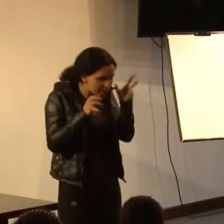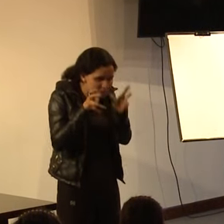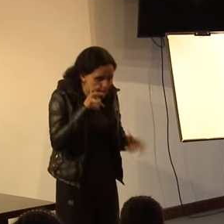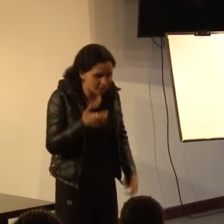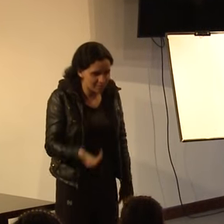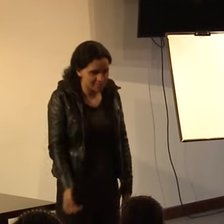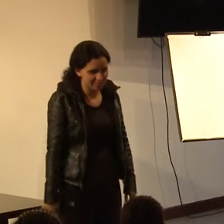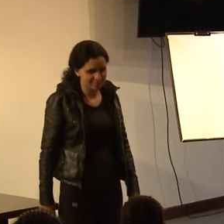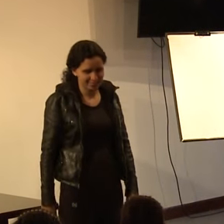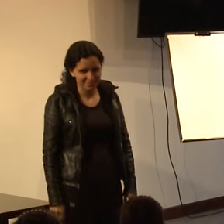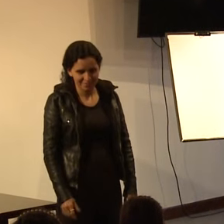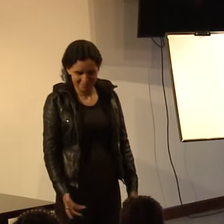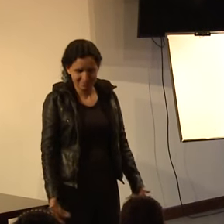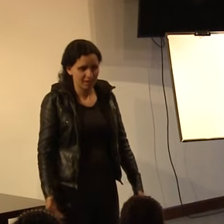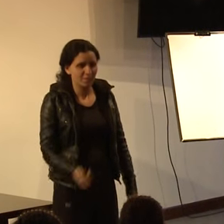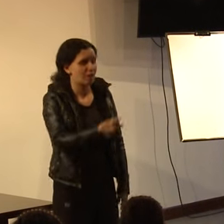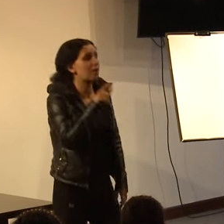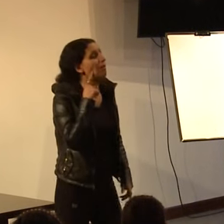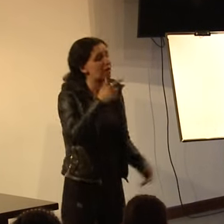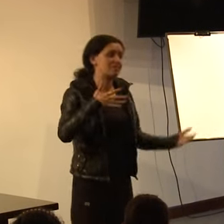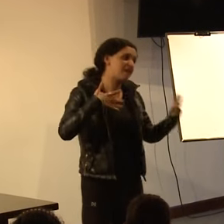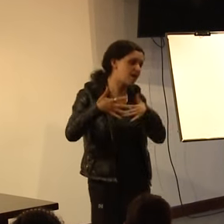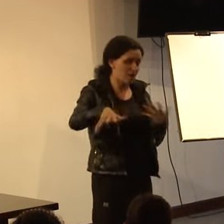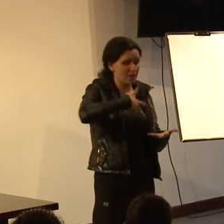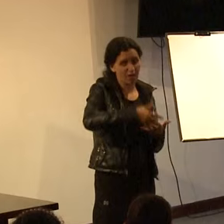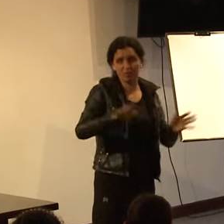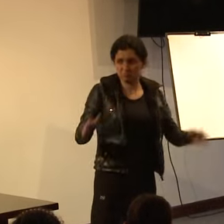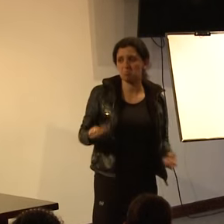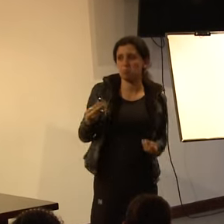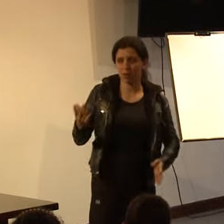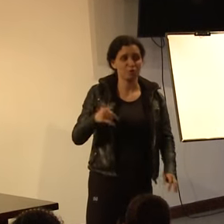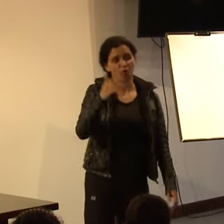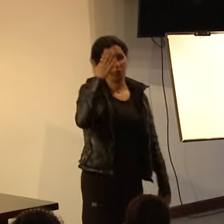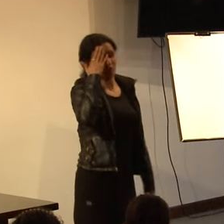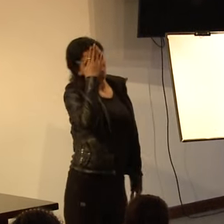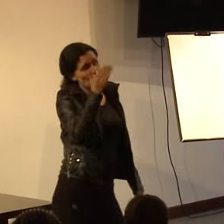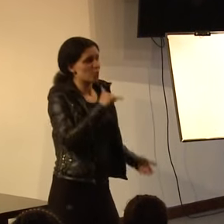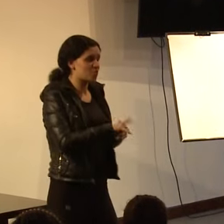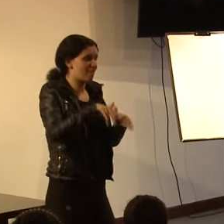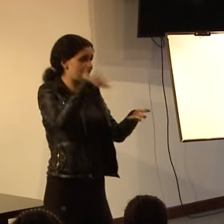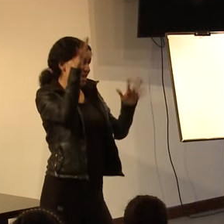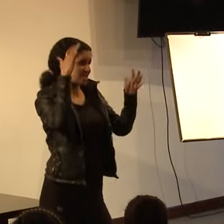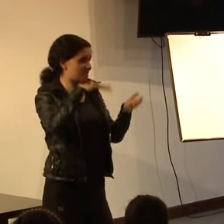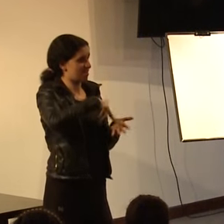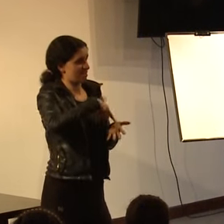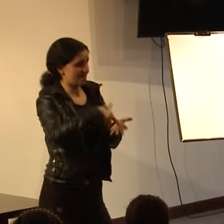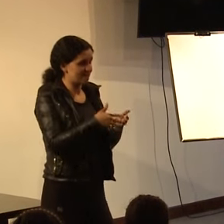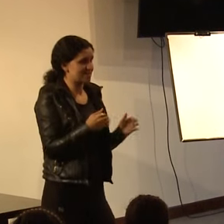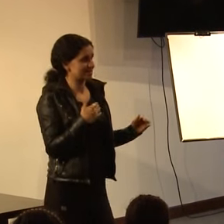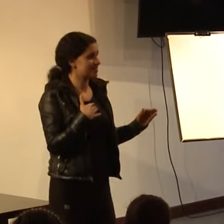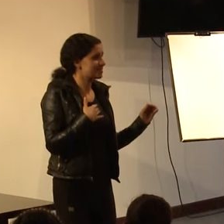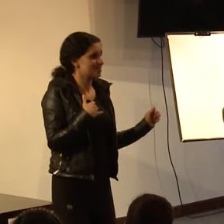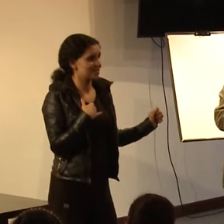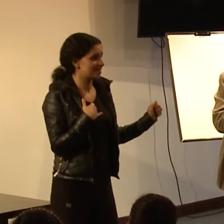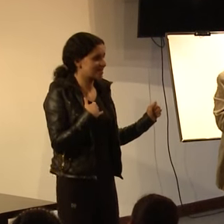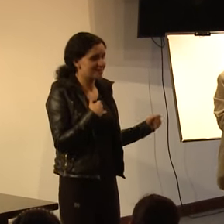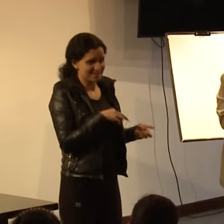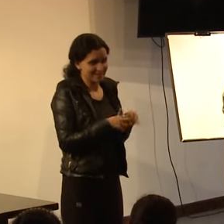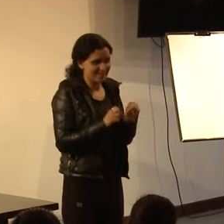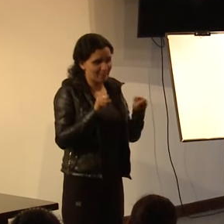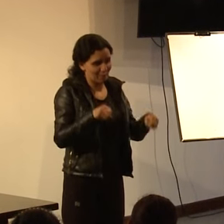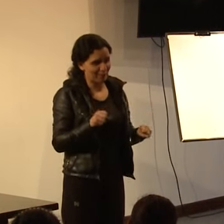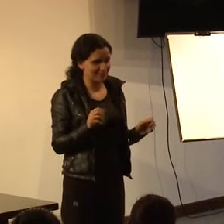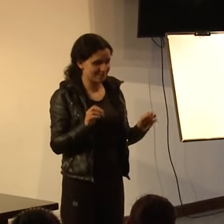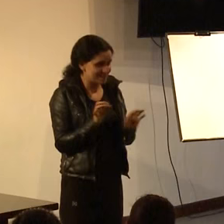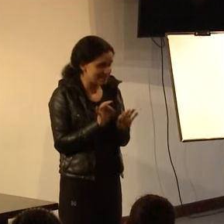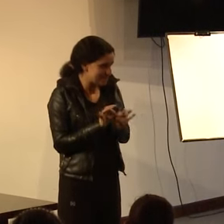bailar? Ay, no, es que tengo que aprender porque es que me invitan de rumba, entonces... pues no va a quedar mal. Pues sí, eso es importante, y si uno sale a bailar, pues por lo menos medianamente poderse